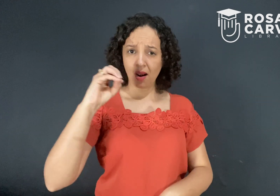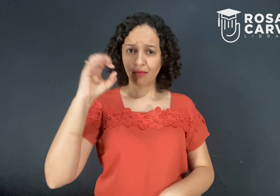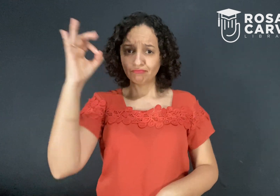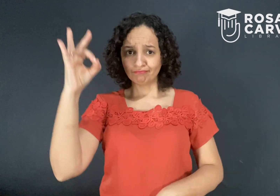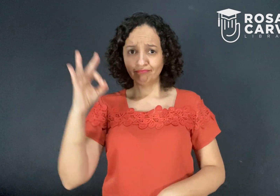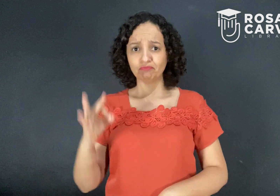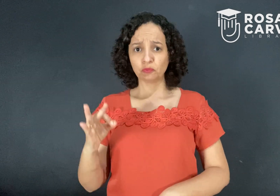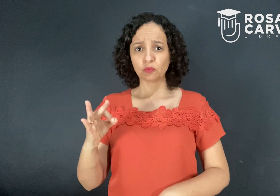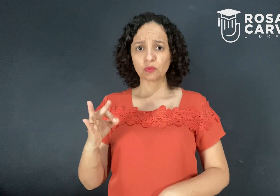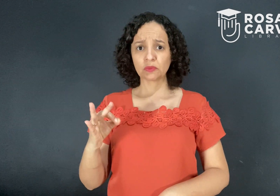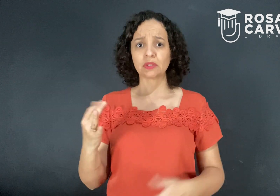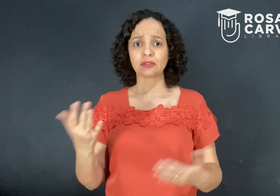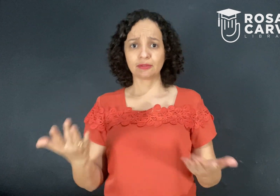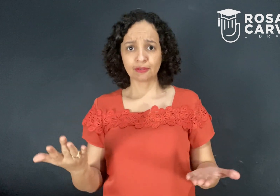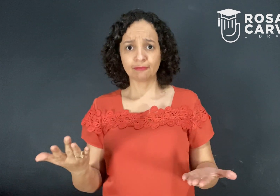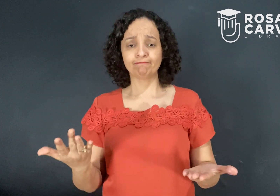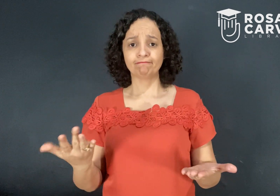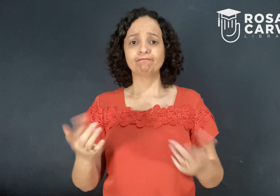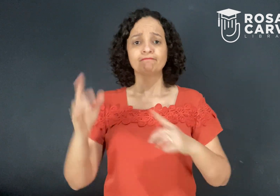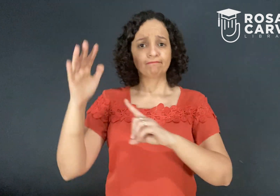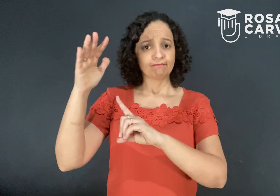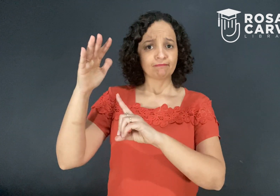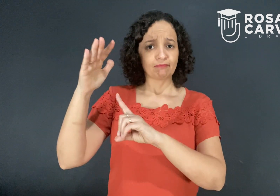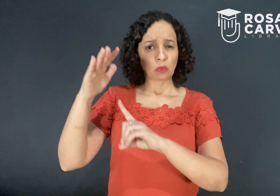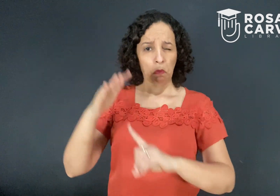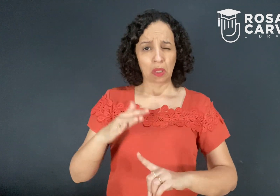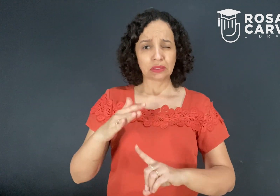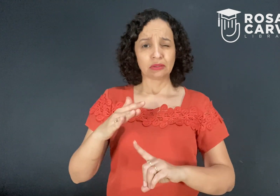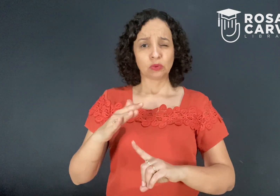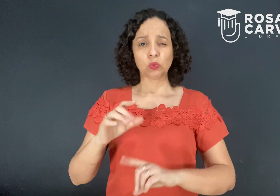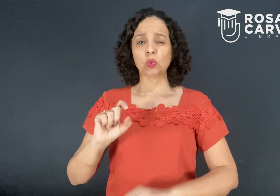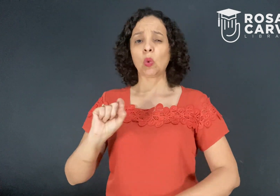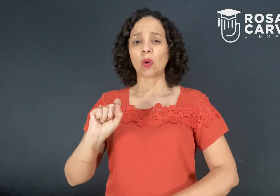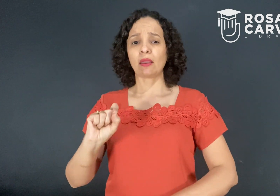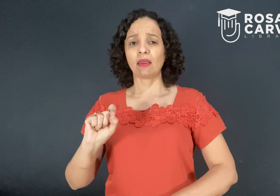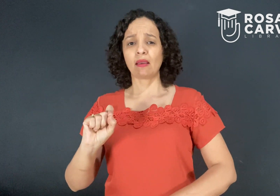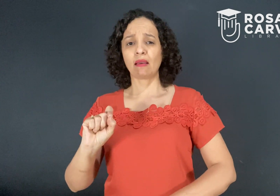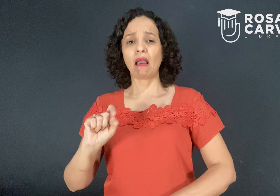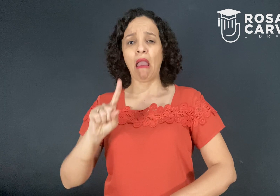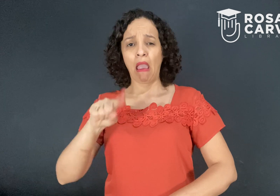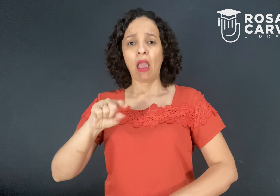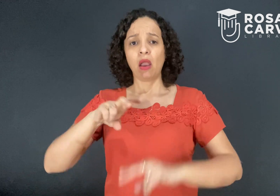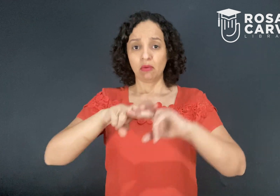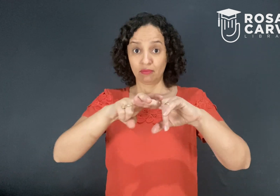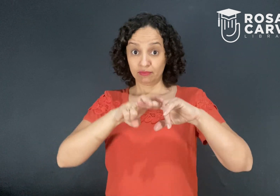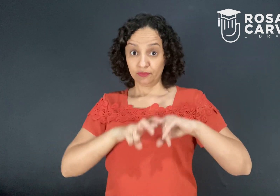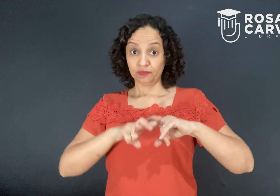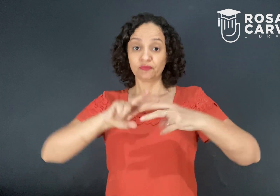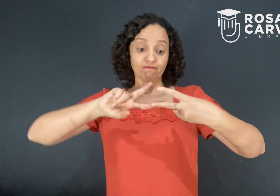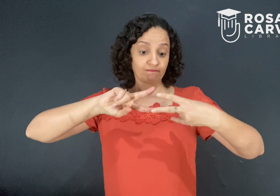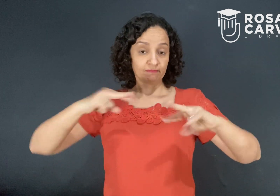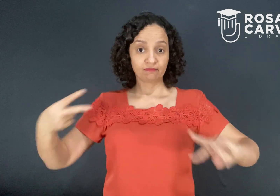Aproximadamente 40% do risco, né, da depressão está relacionado com a genética.